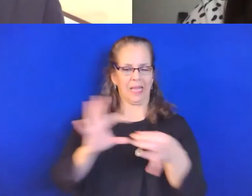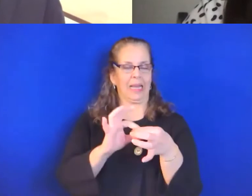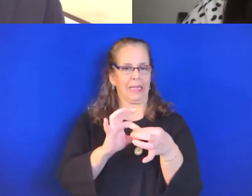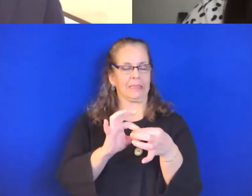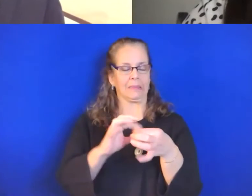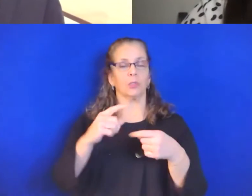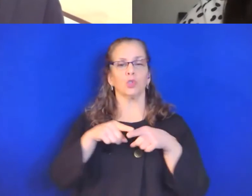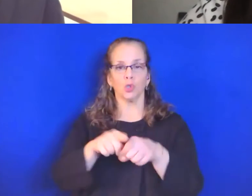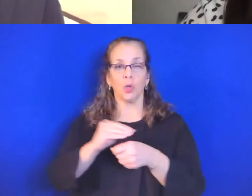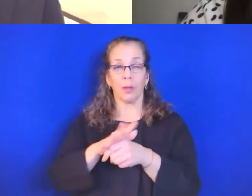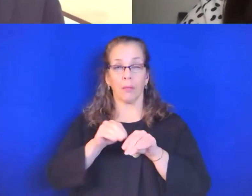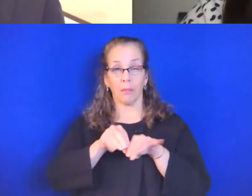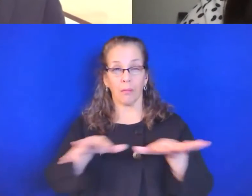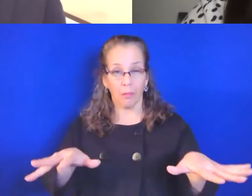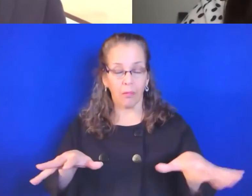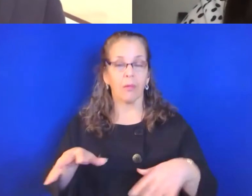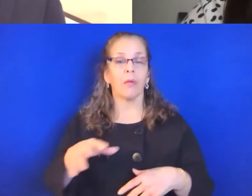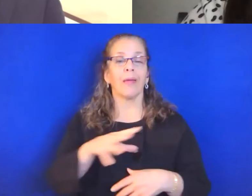计划？